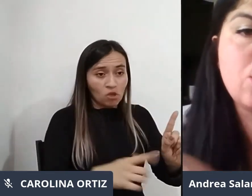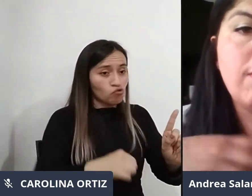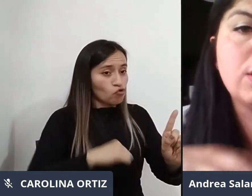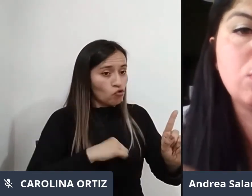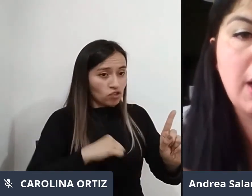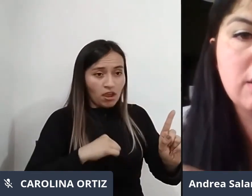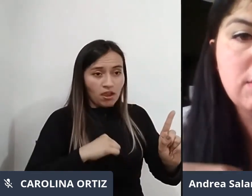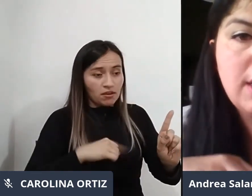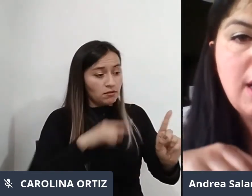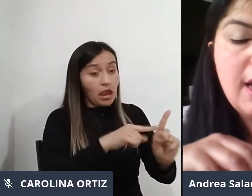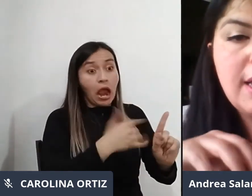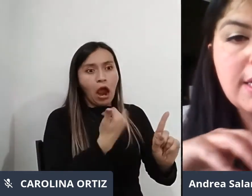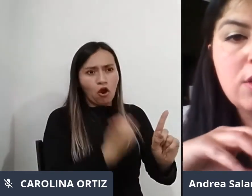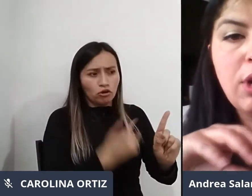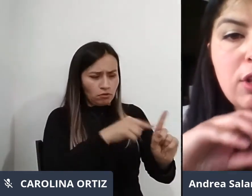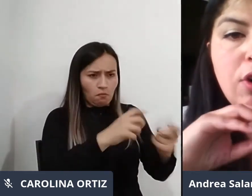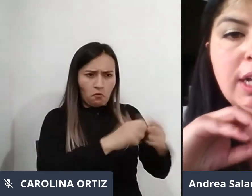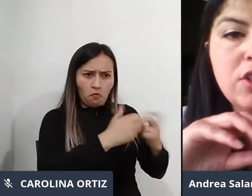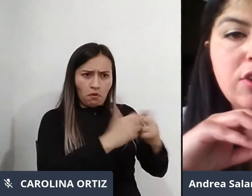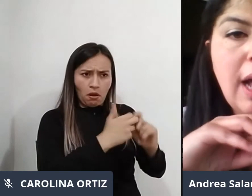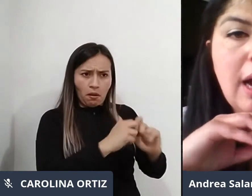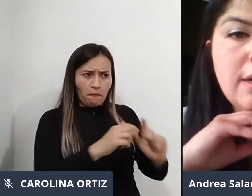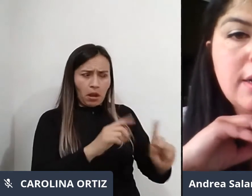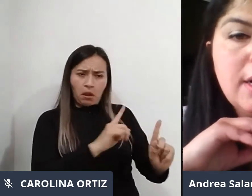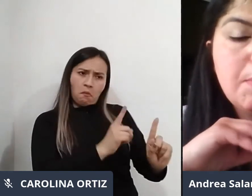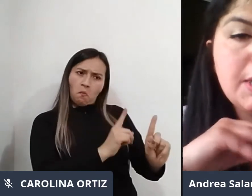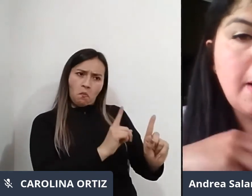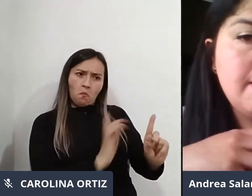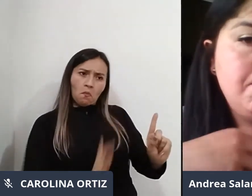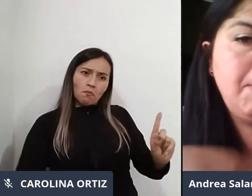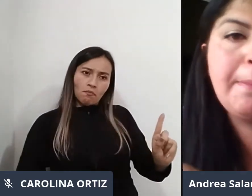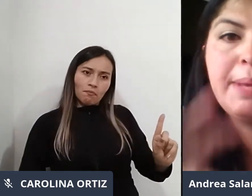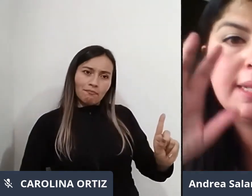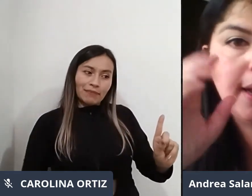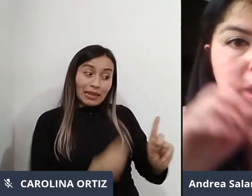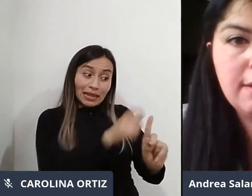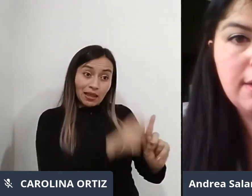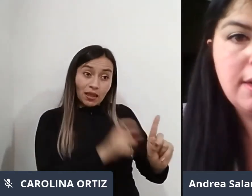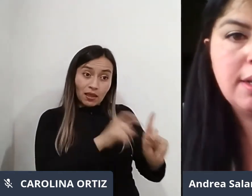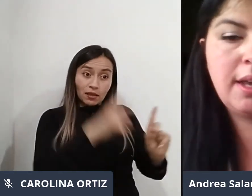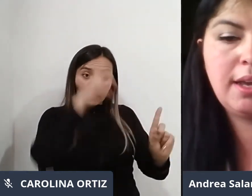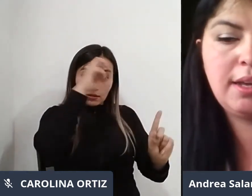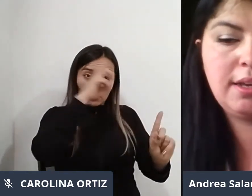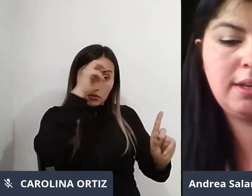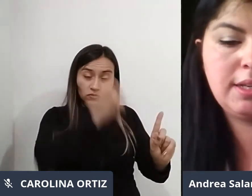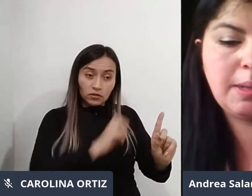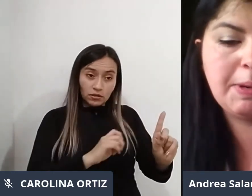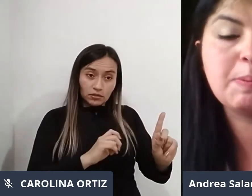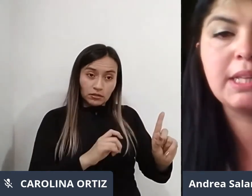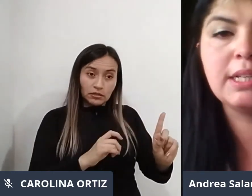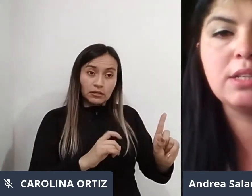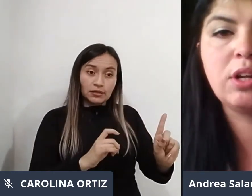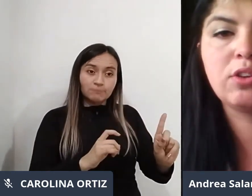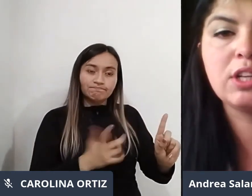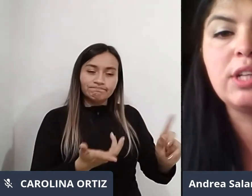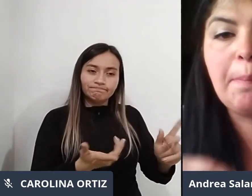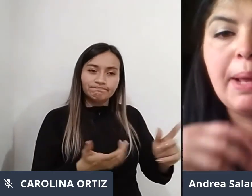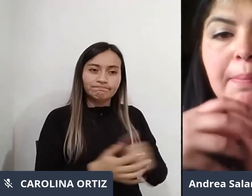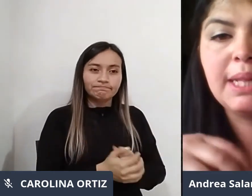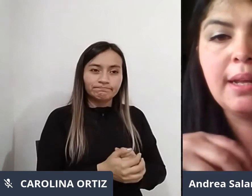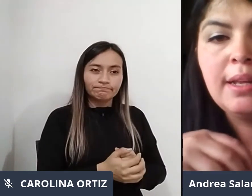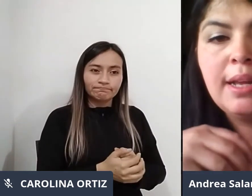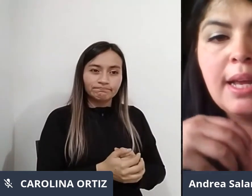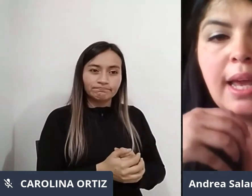no puede estar conflictuado. Y ese sujeto racional, pues, permite que esa perspectiva, ese sujeto